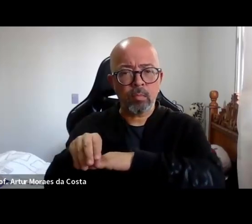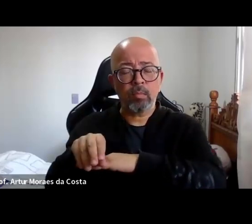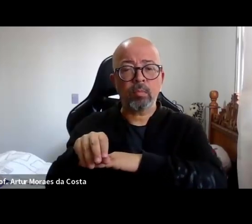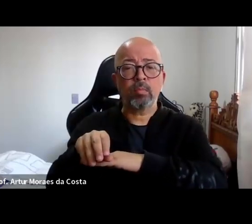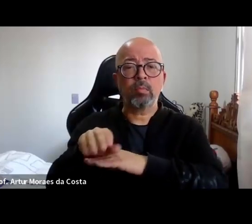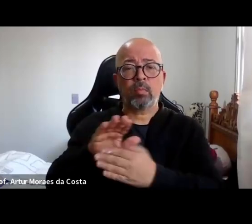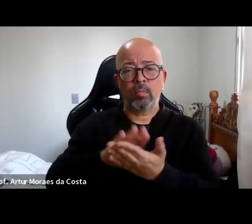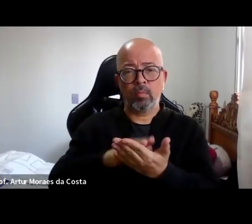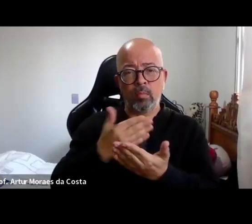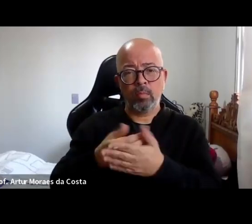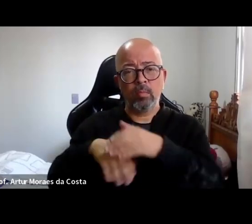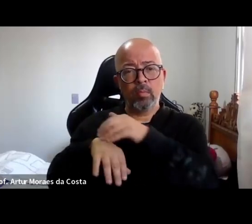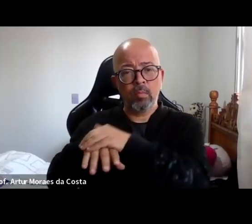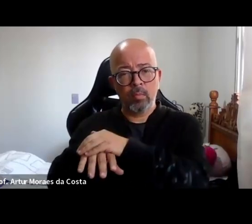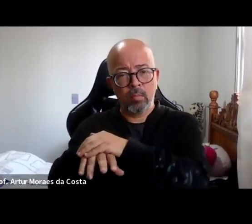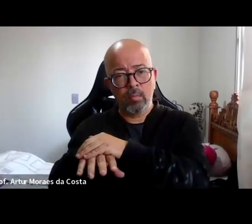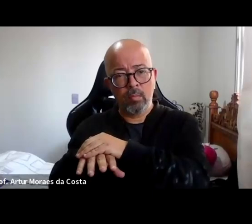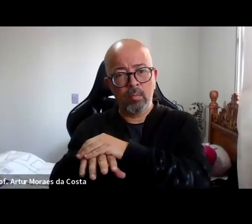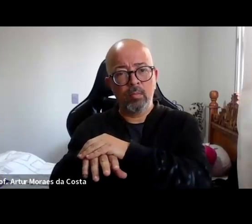eh digamos